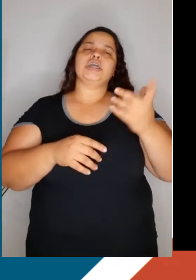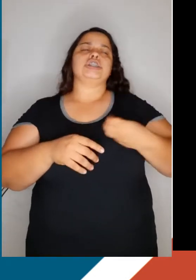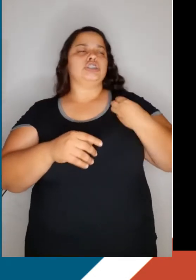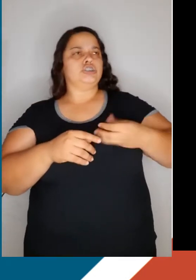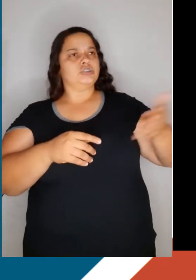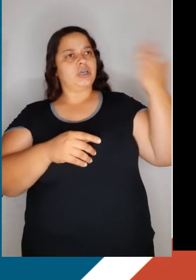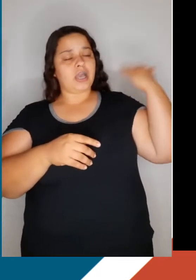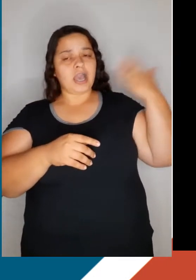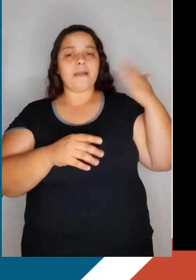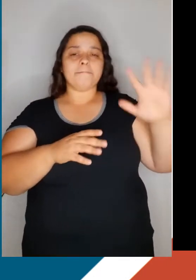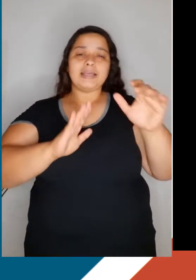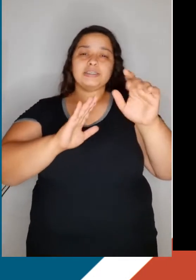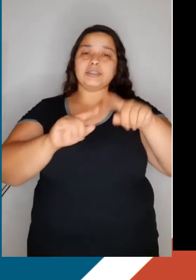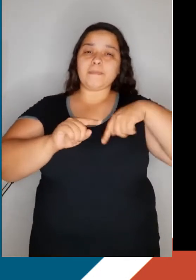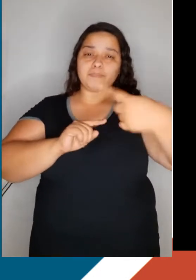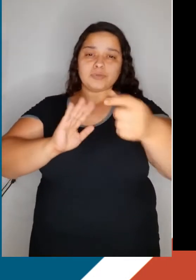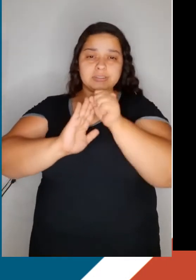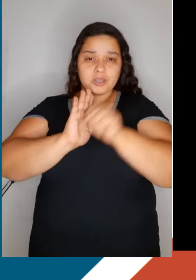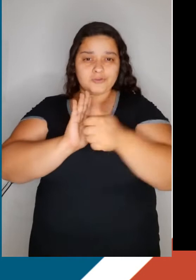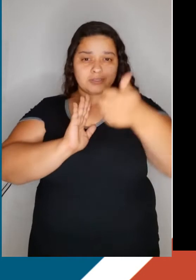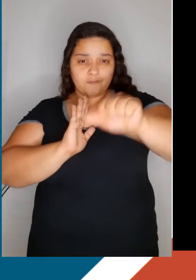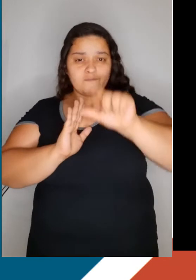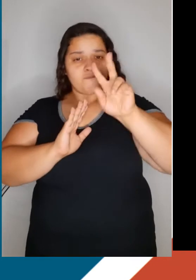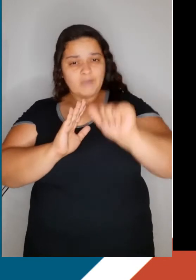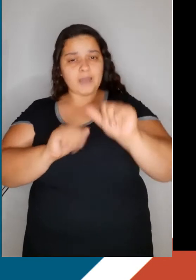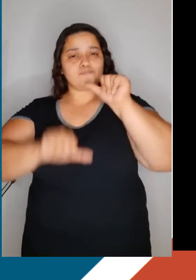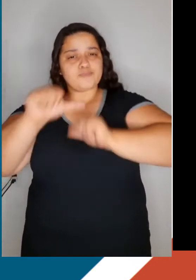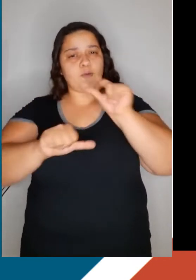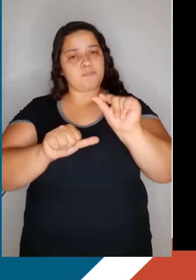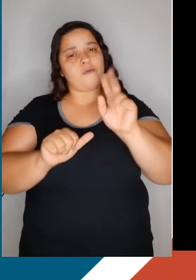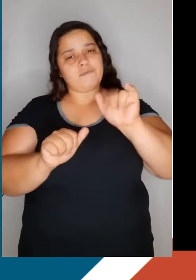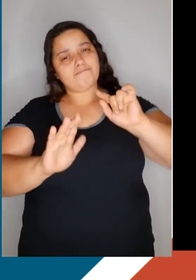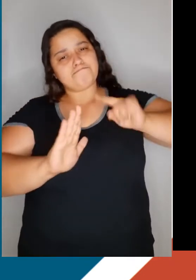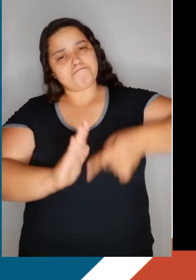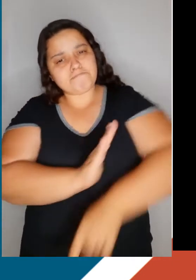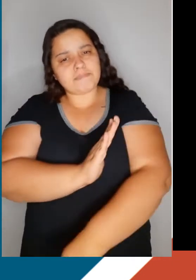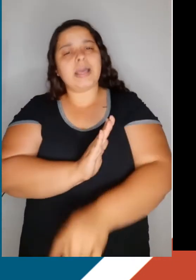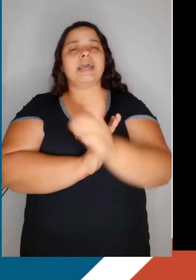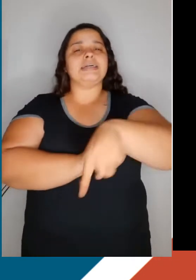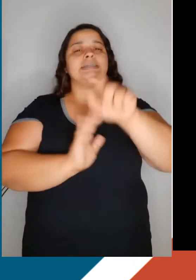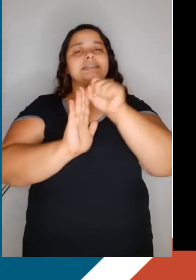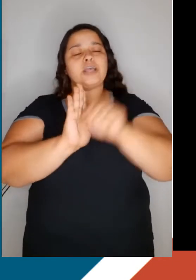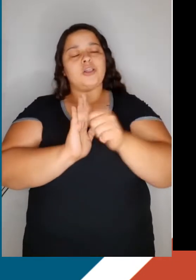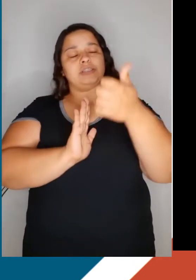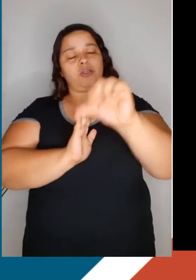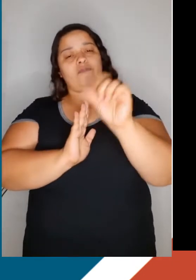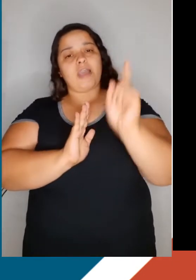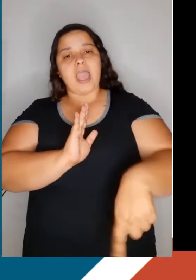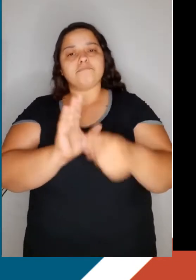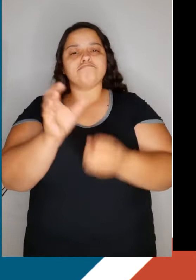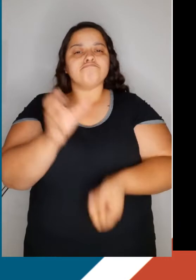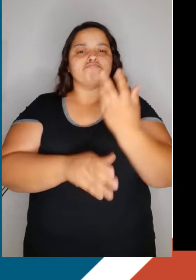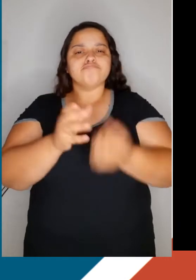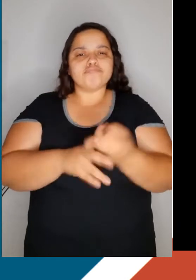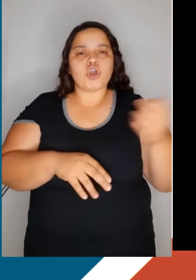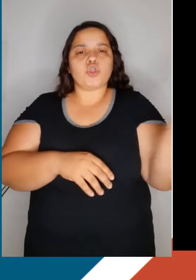durante o século XIX elas vão mudar um pouco de caráter e vão se intensificar. Além disso, o século XIX vai ser o século de surgimento de